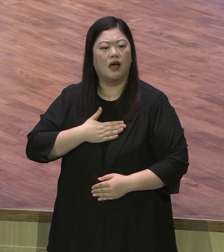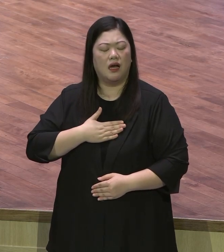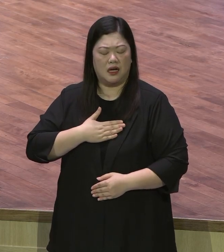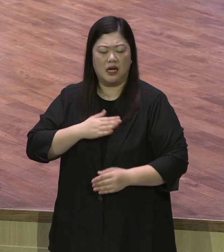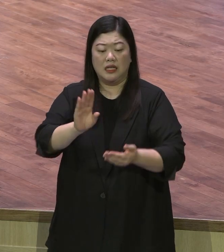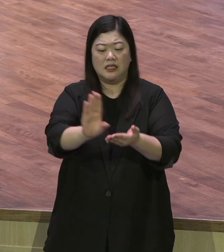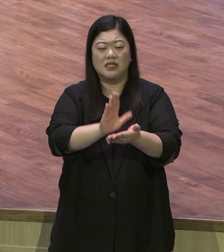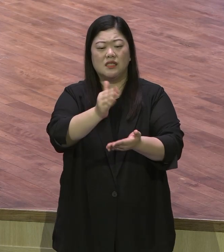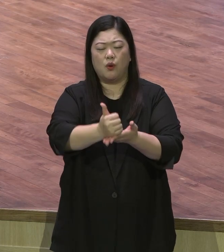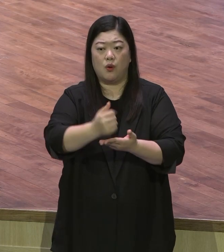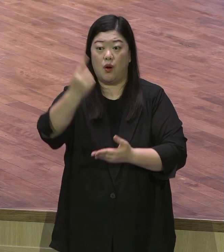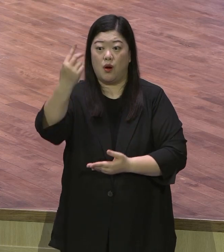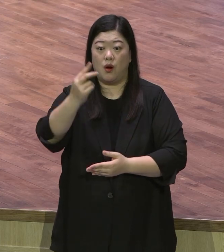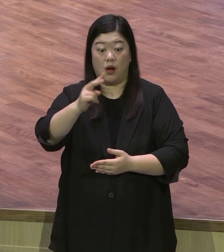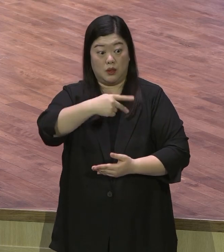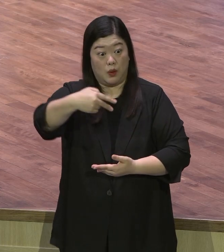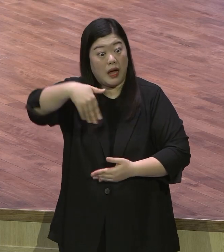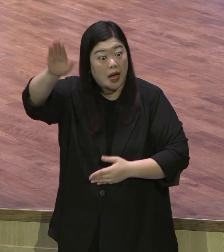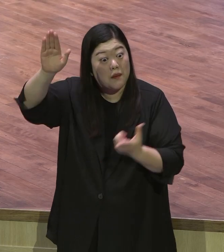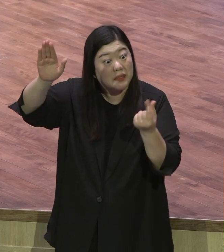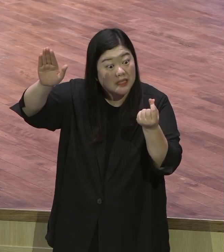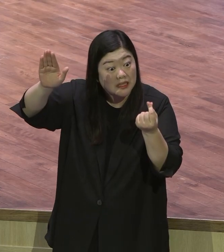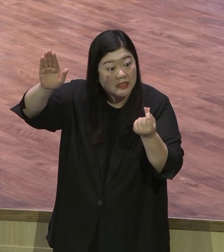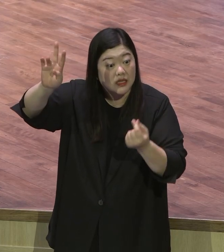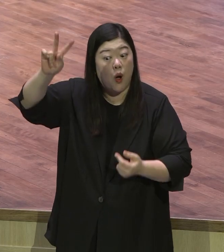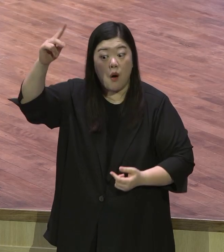지금 어디 있어요? 교도소에 있어요.